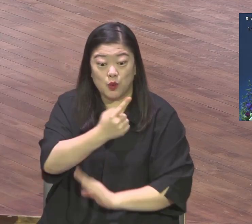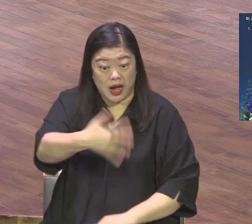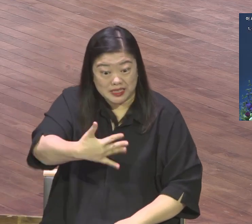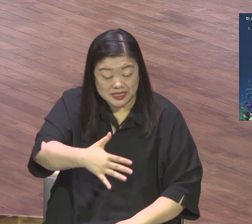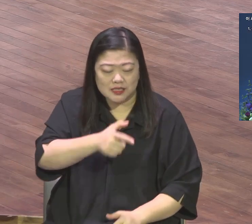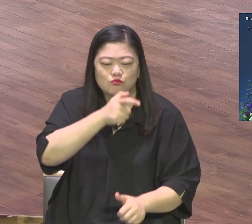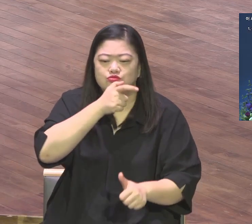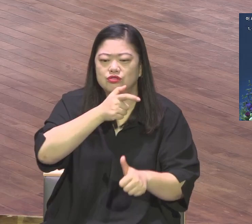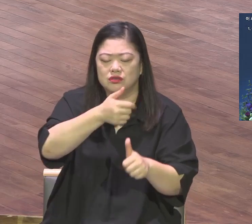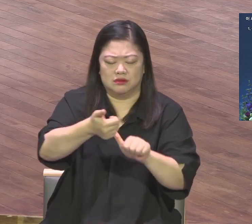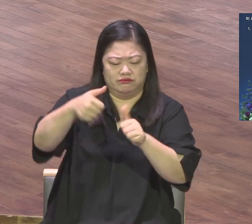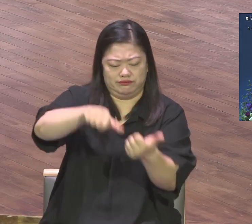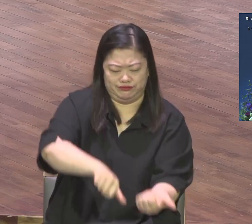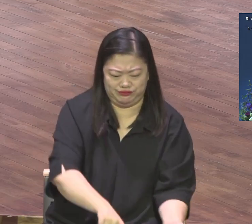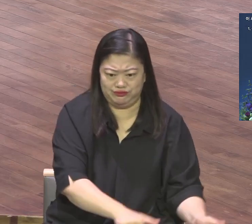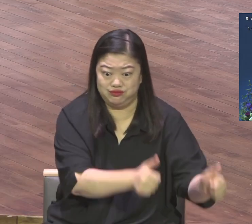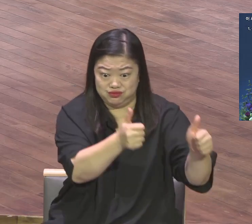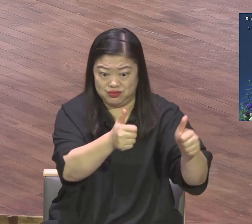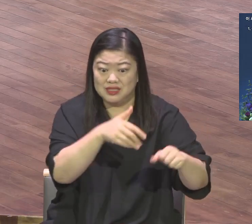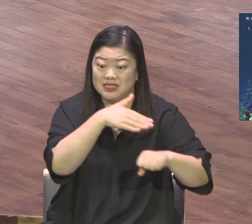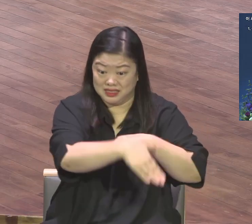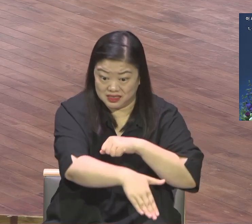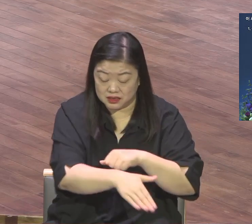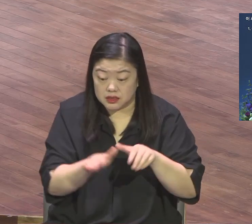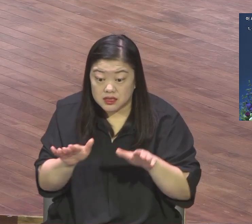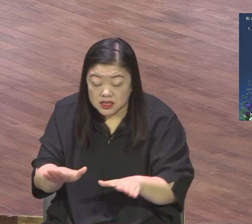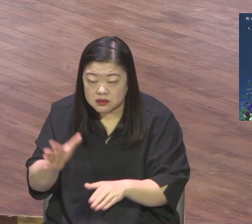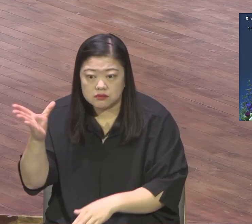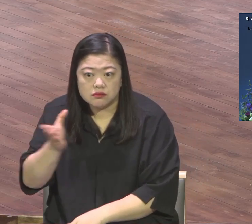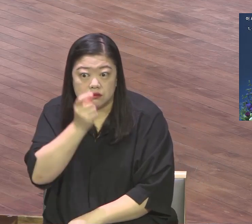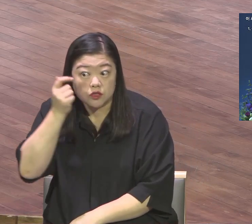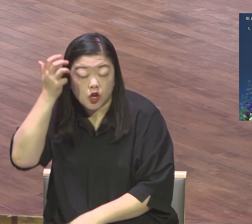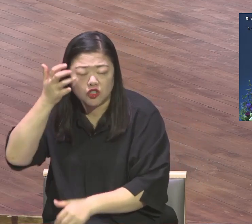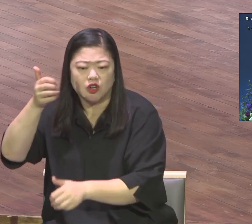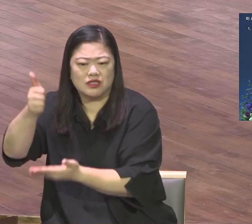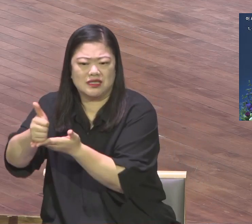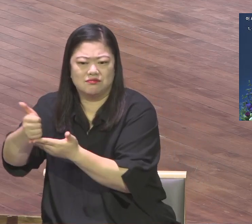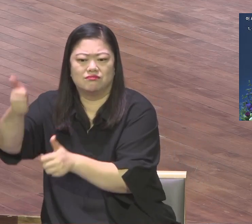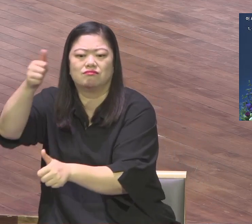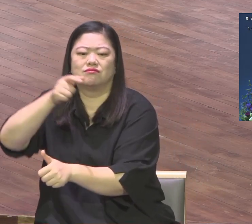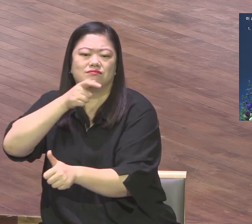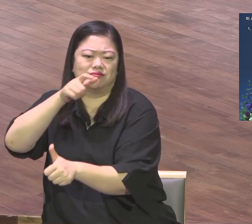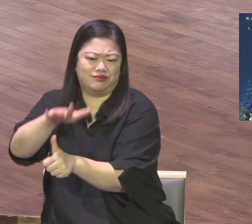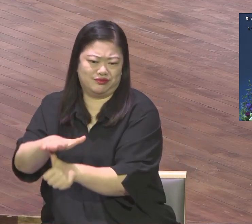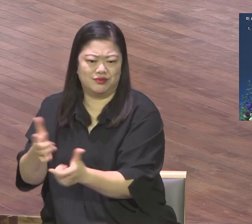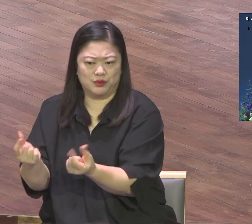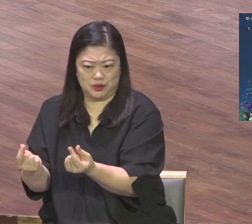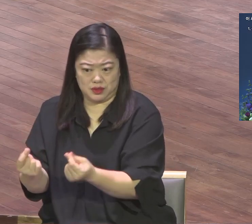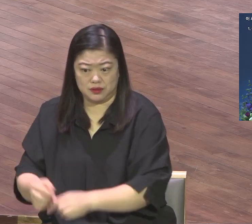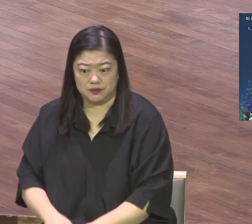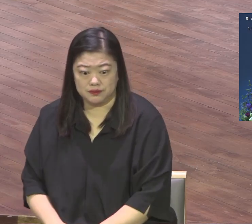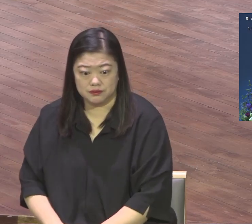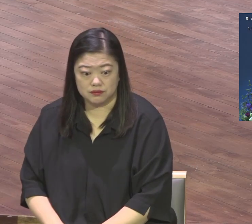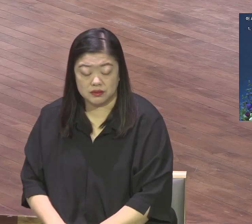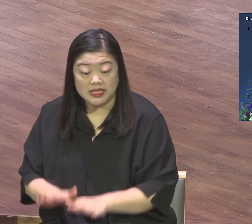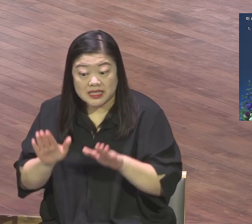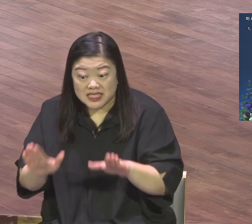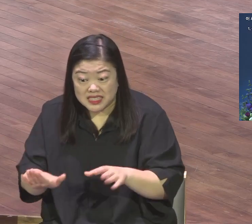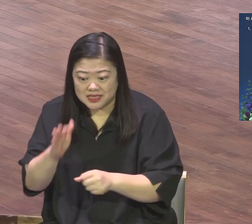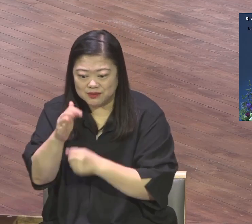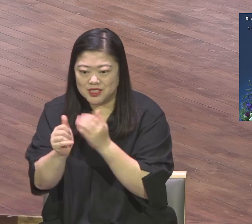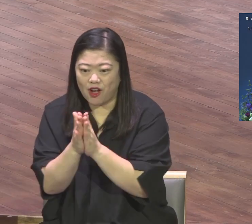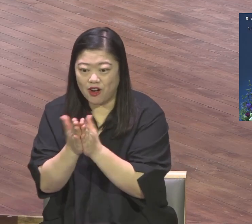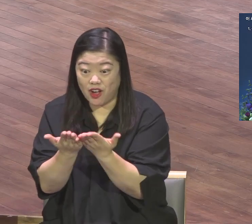주의 이름으로 세례를 받고. 자, 그런데 당시에는 지금처럼 기록된 말씀으로 영적 사실을 알 수 있는 상황이 아니었어.